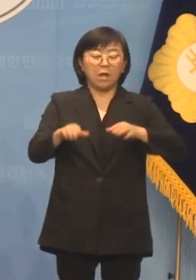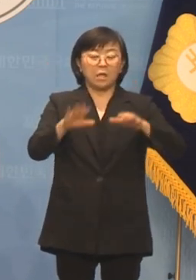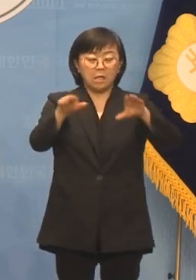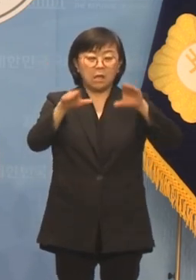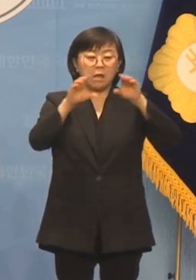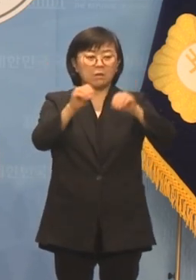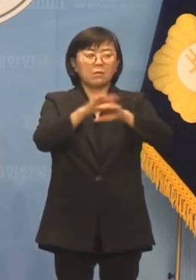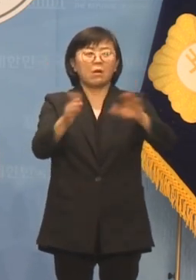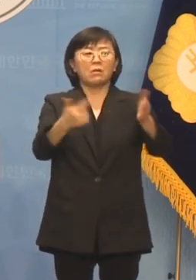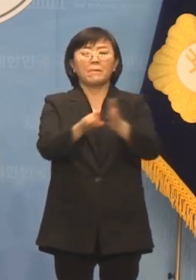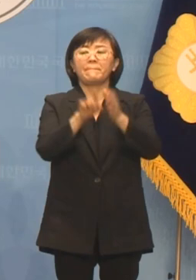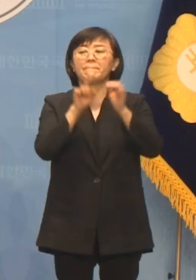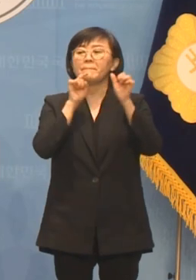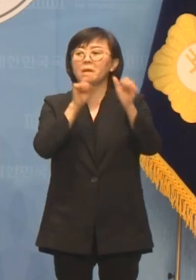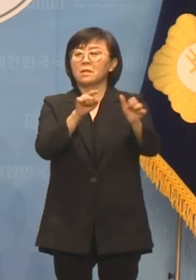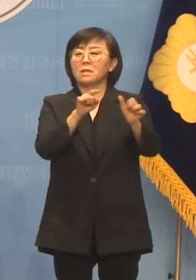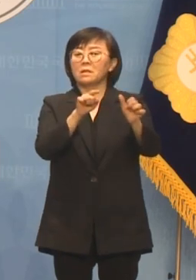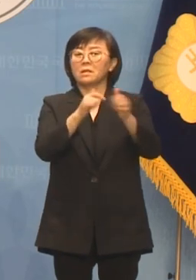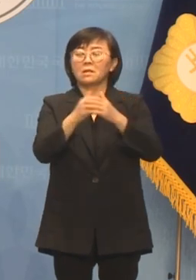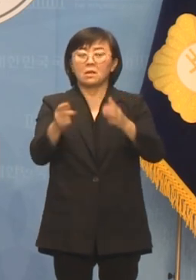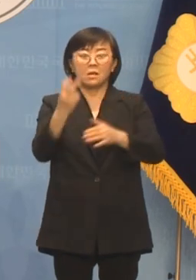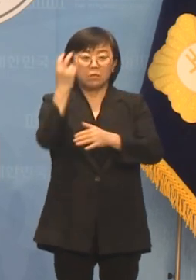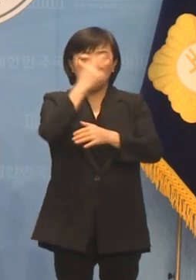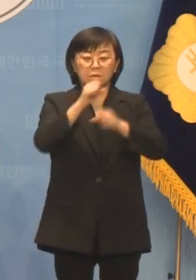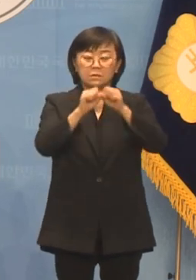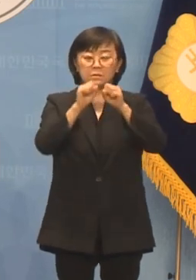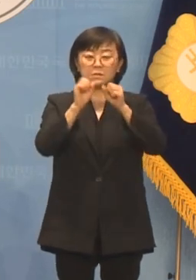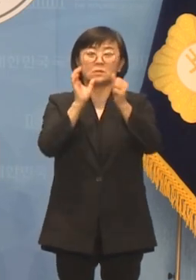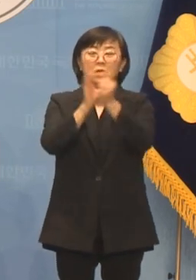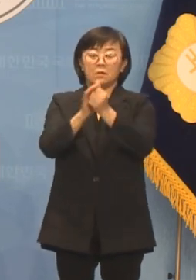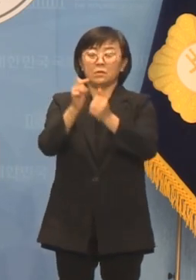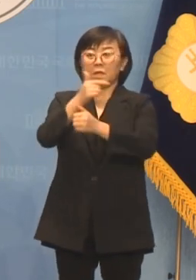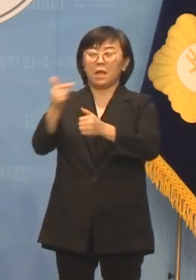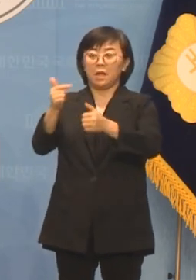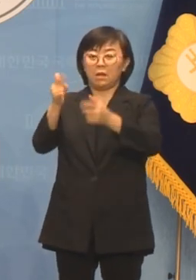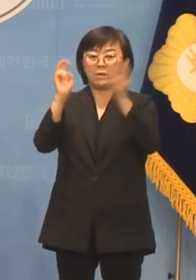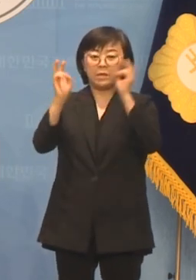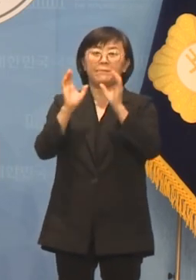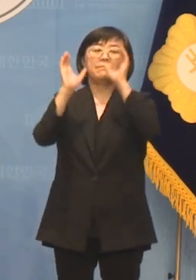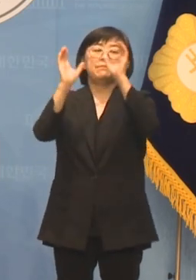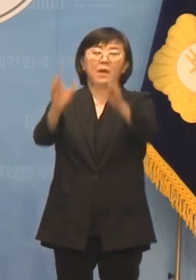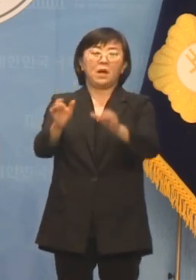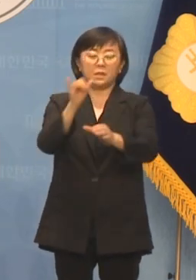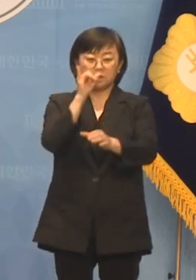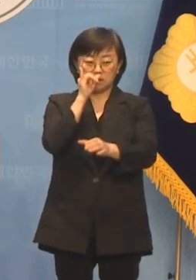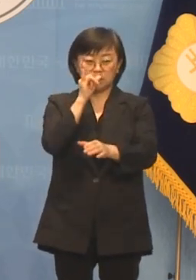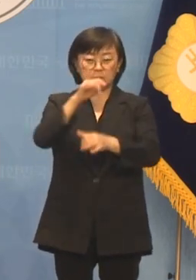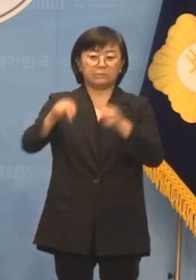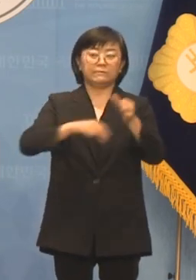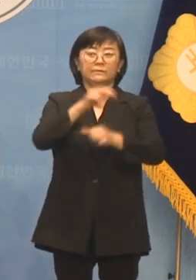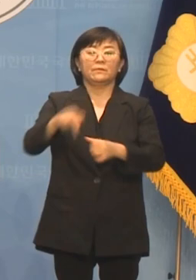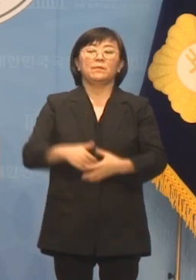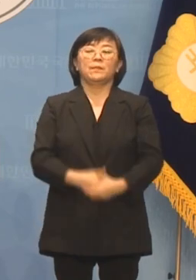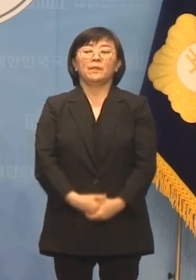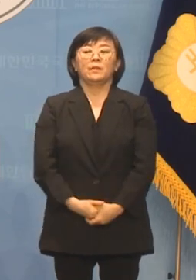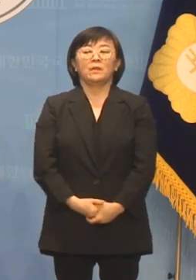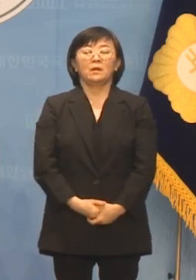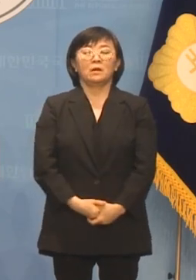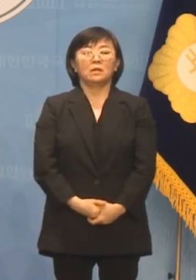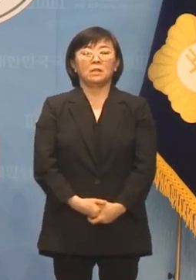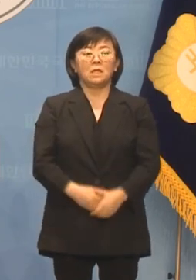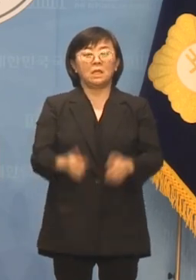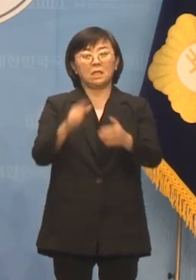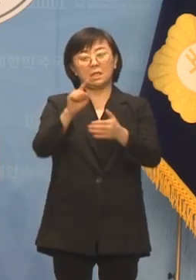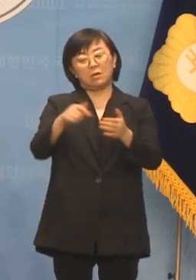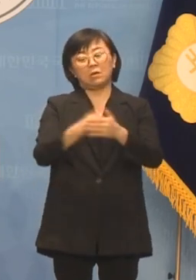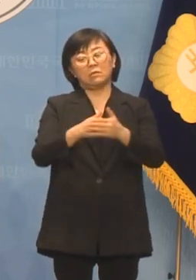사태를 해결하라 하니 관리 책임을 대기업에 떠넘길 궁리만 하고 있는 것입니다. 먹통 같은